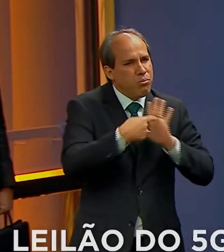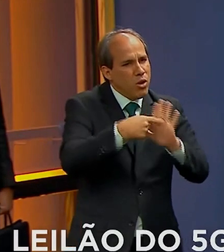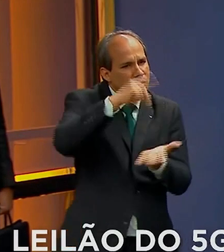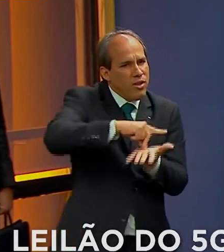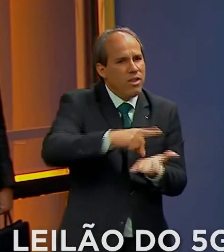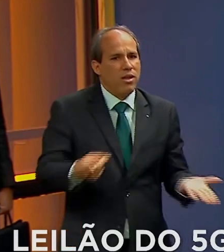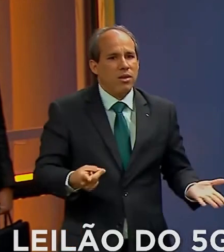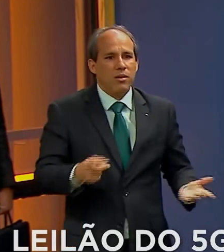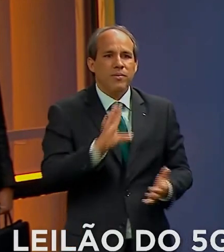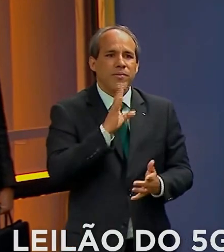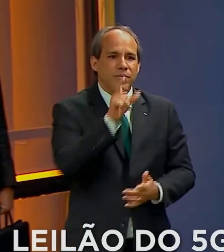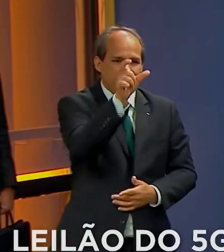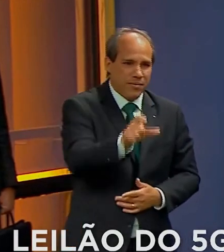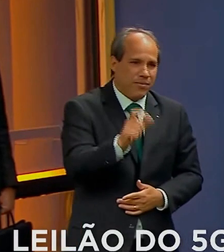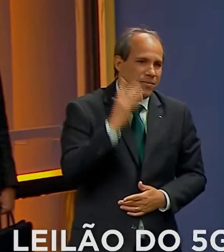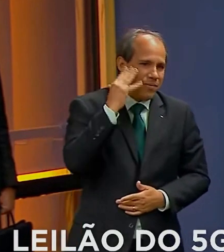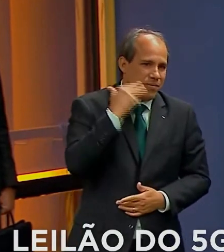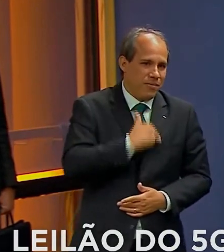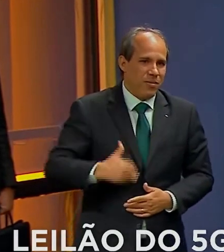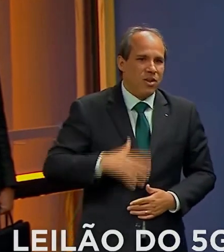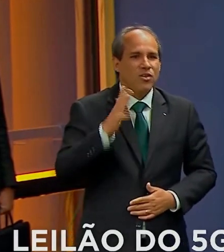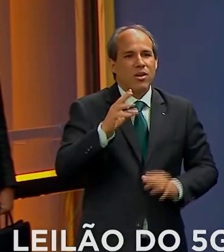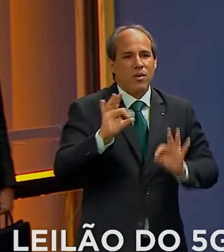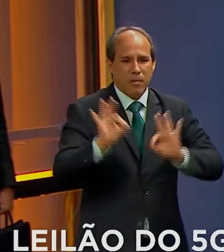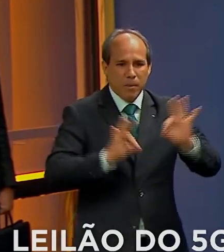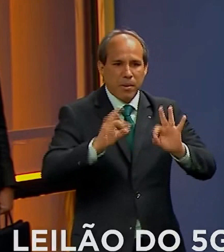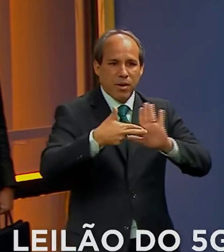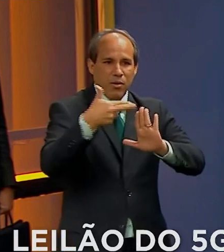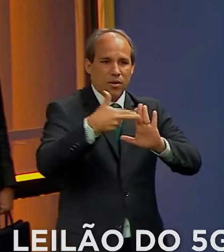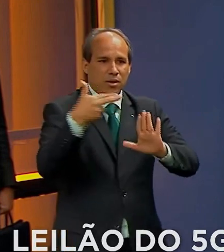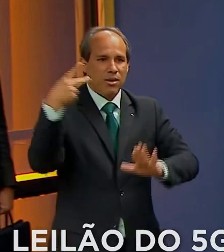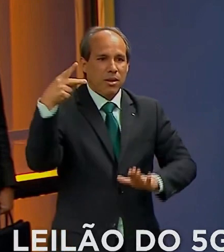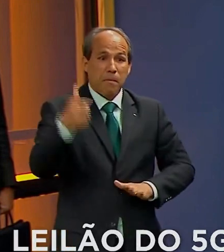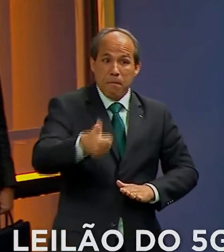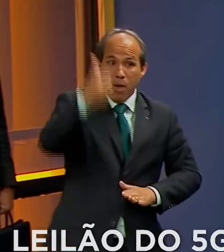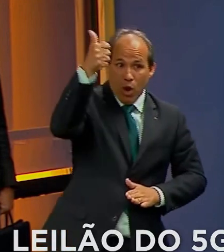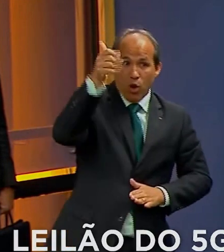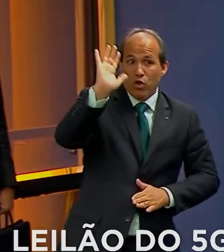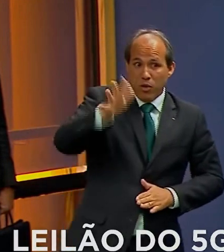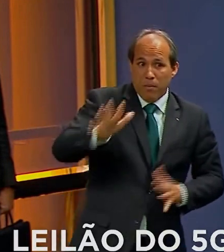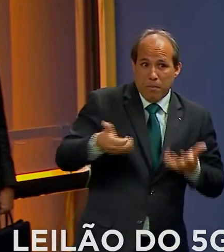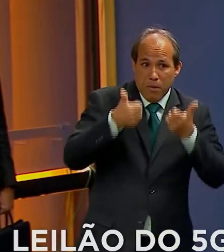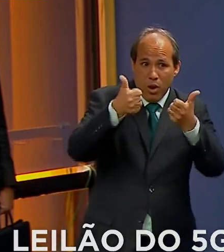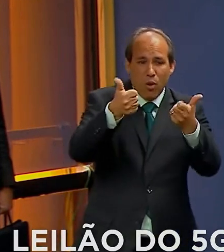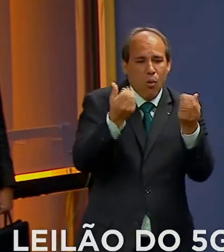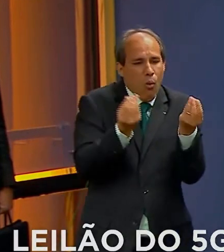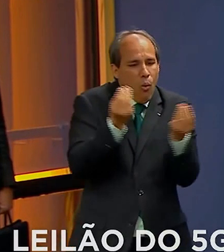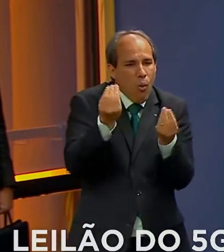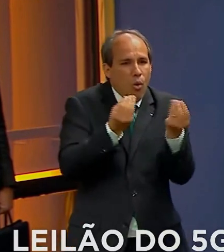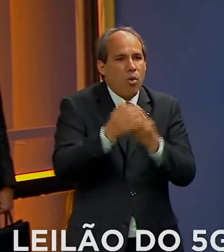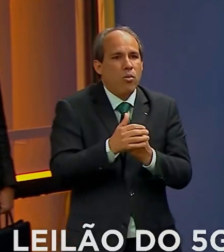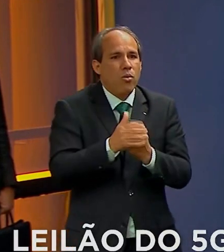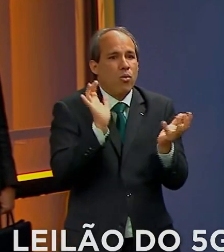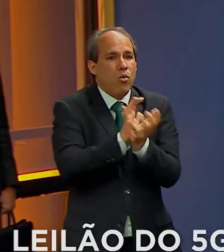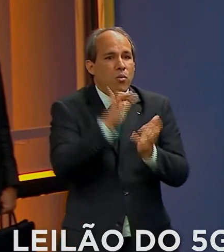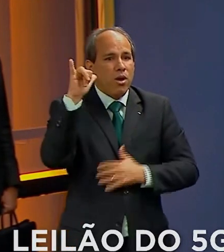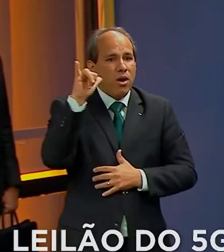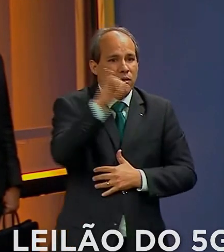Até o Tarcísio, há pouco tempo, deu uma regulamentada para melhor na questão dos